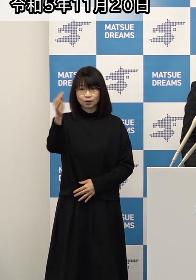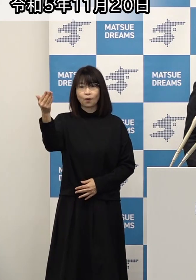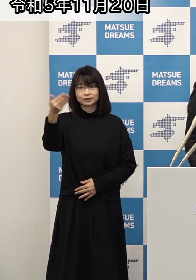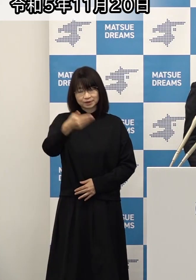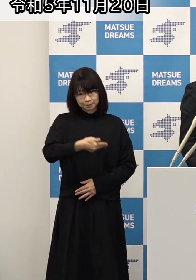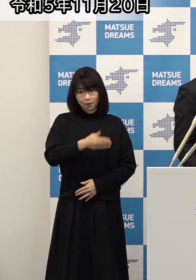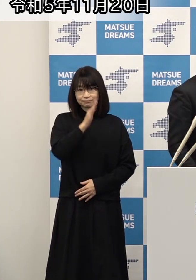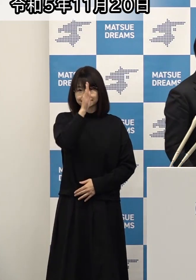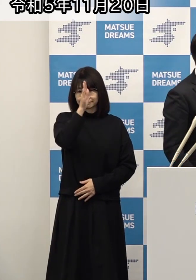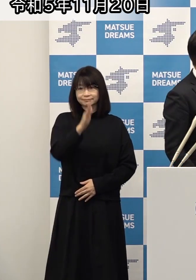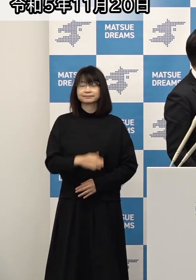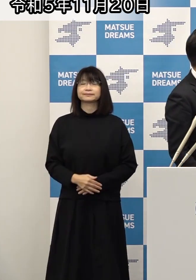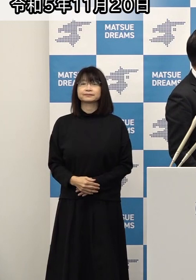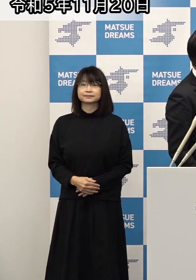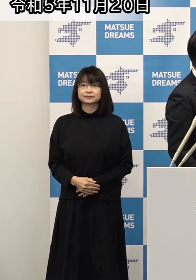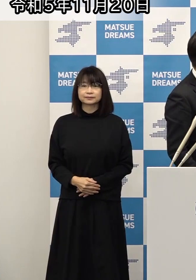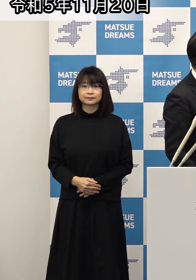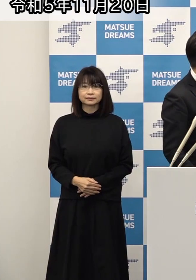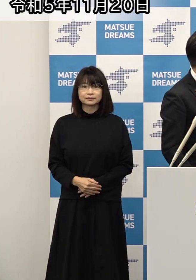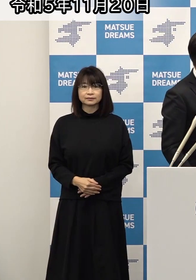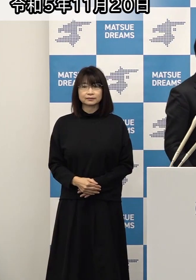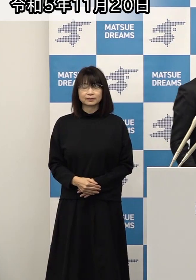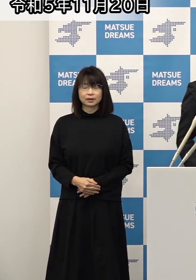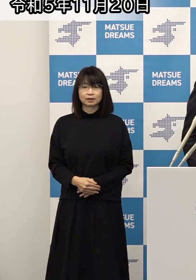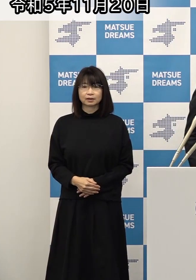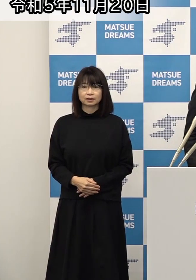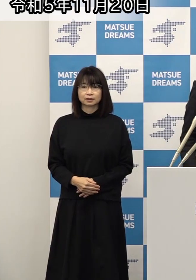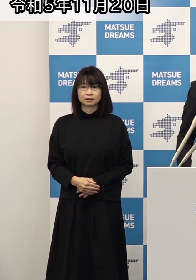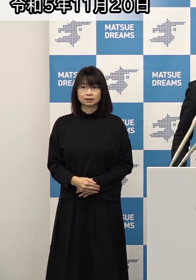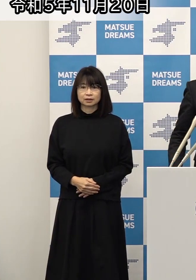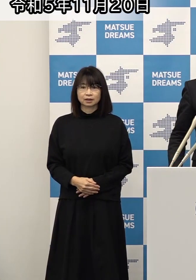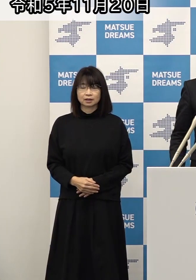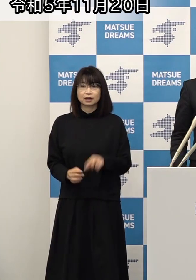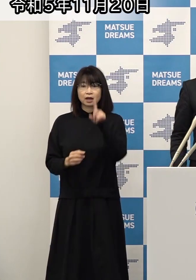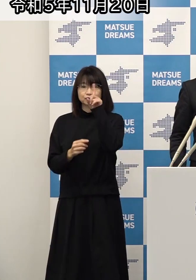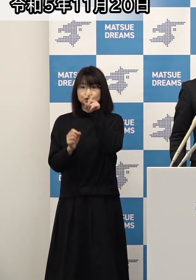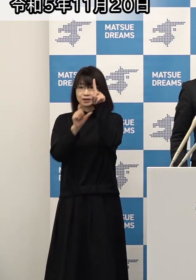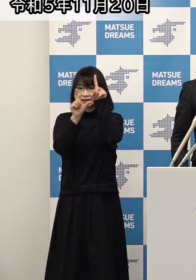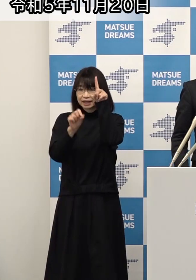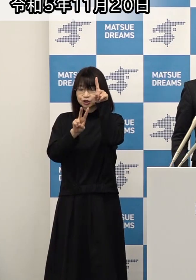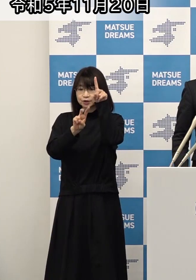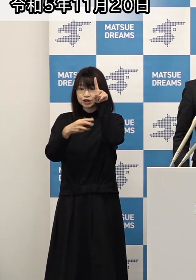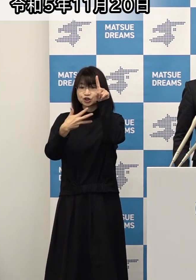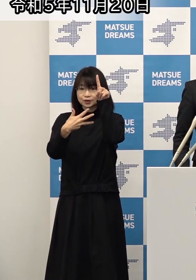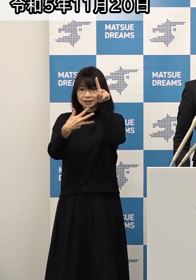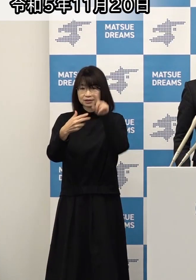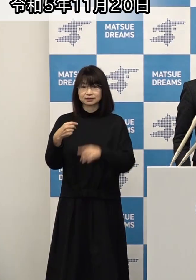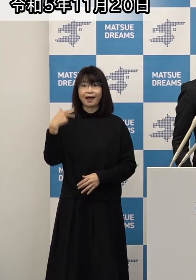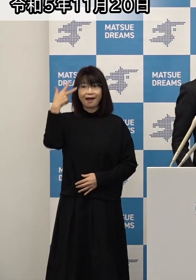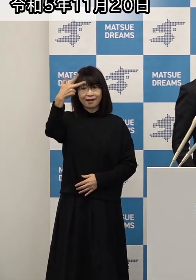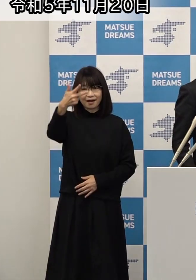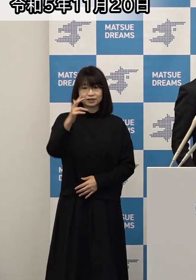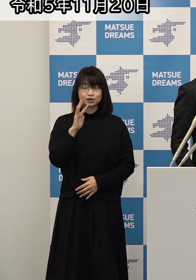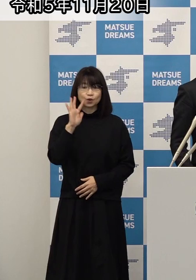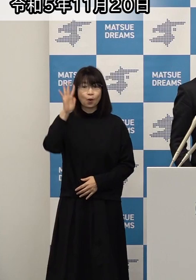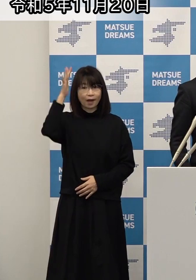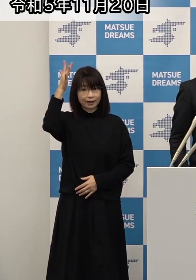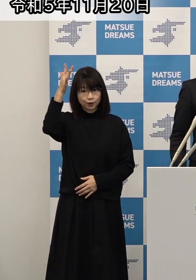問等いただければと思っております。まず11月28日、来週の火曜日から始ま